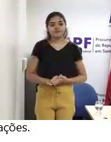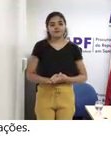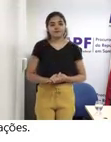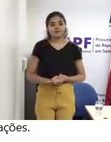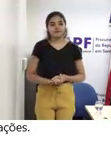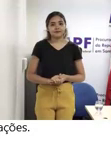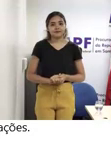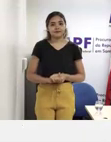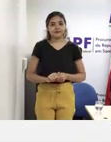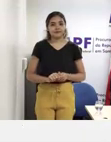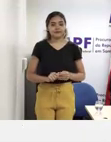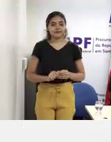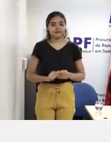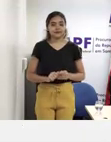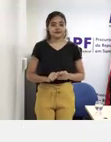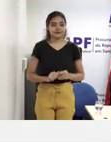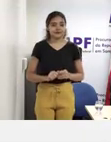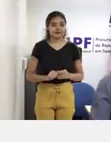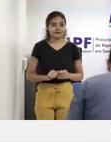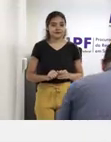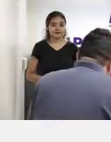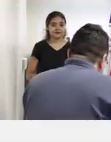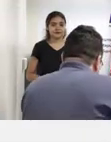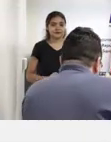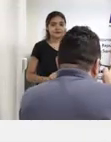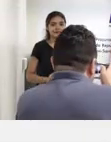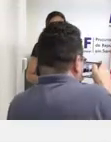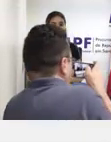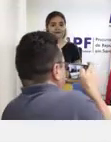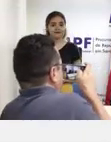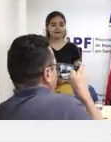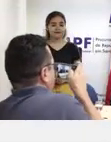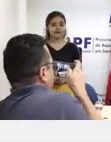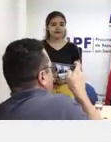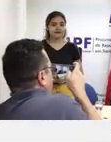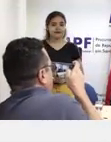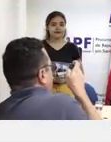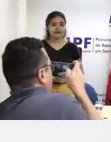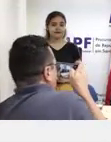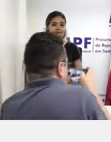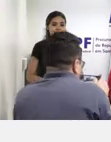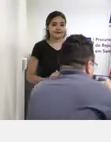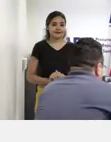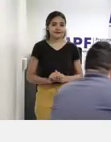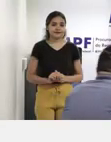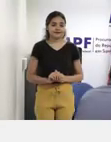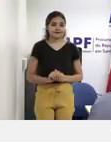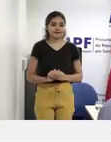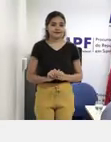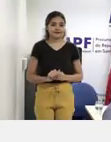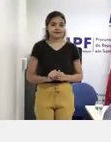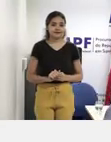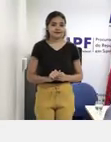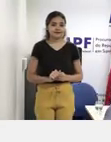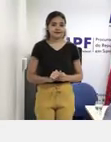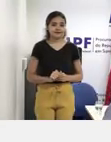Evanilson eh eu vou deixar as considerações eh sobre a fala do Dr Gilberto para para um